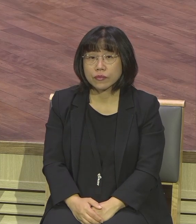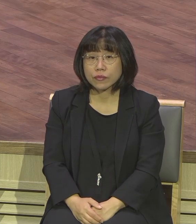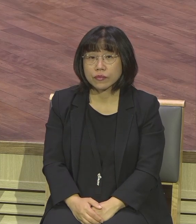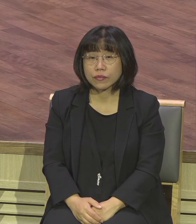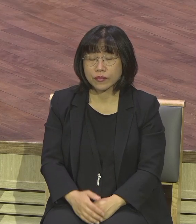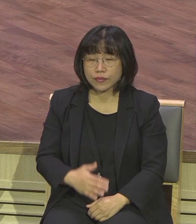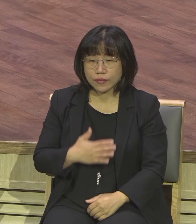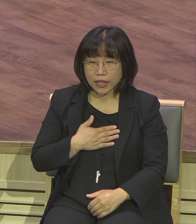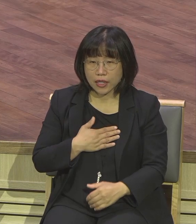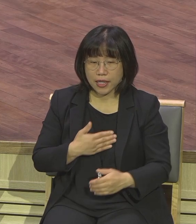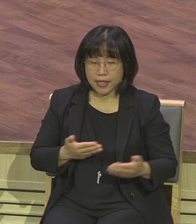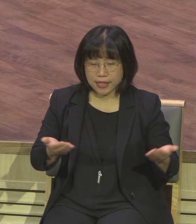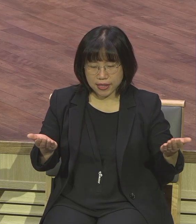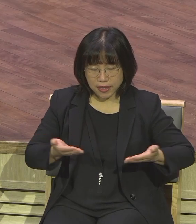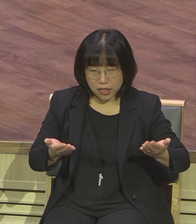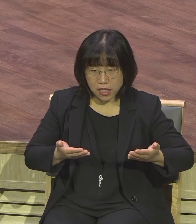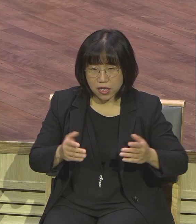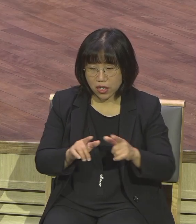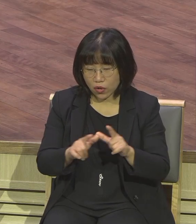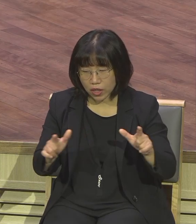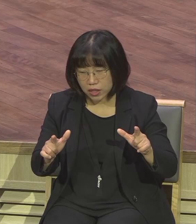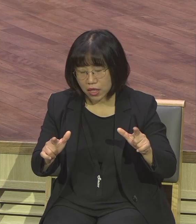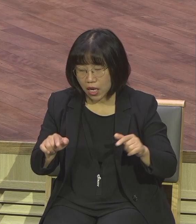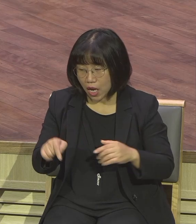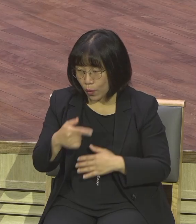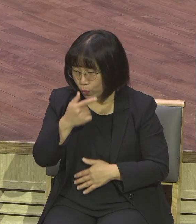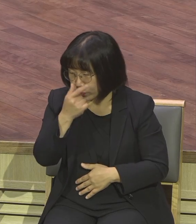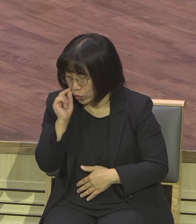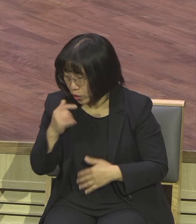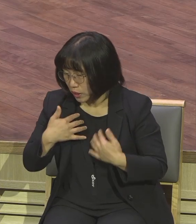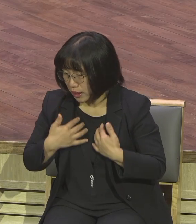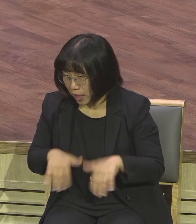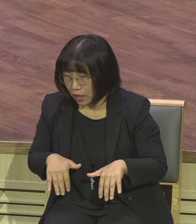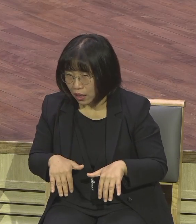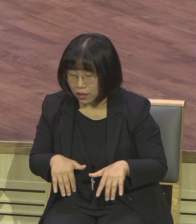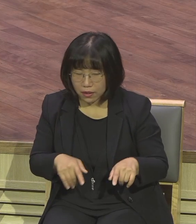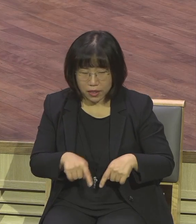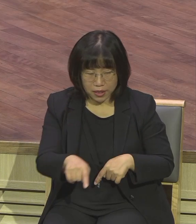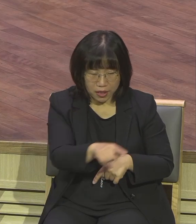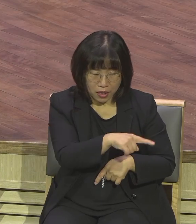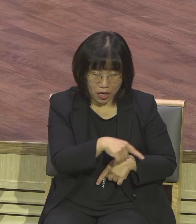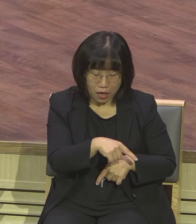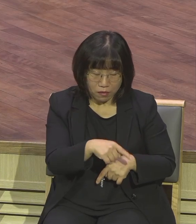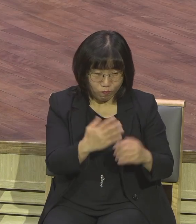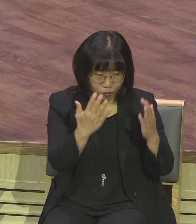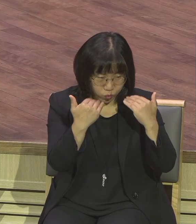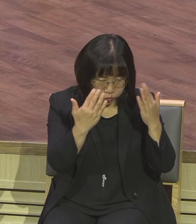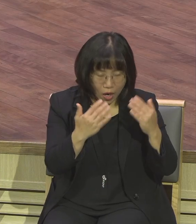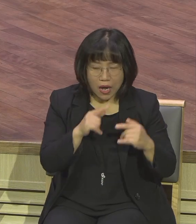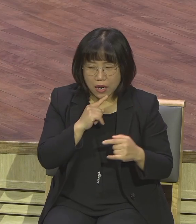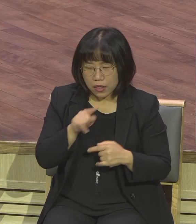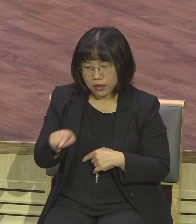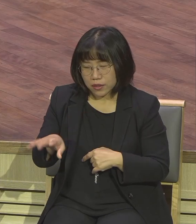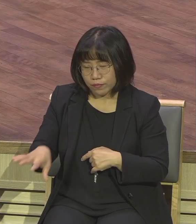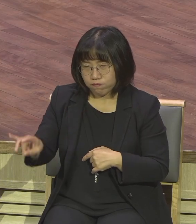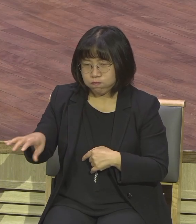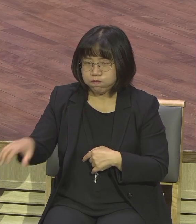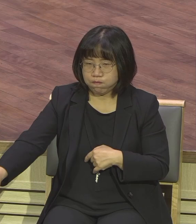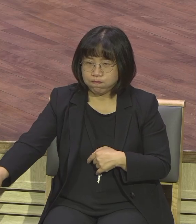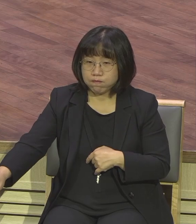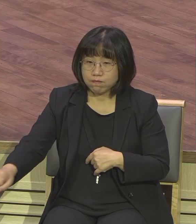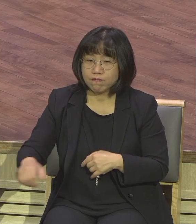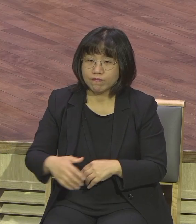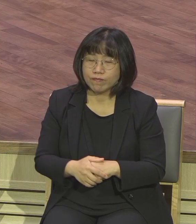그 사업이나 일을 하는 데 있어서 빈 곳을 보는 거예요. 남들 못 보는 거예요. 그 이런 빈 곳이 뭐 시너지